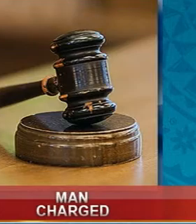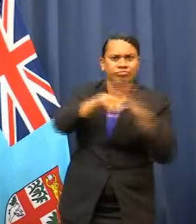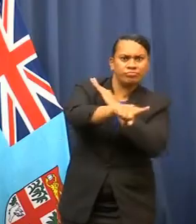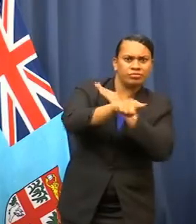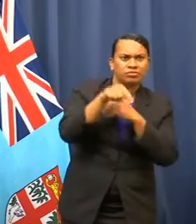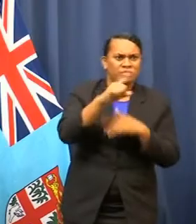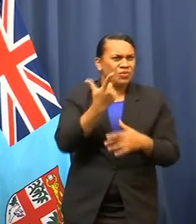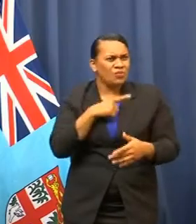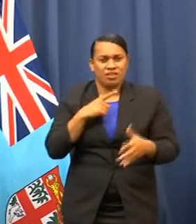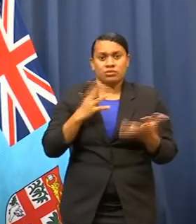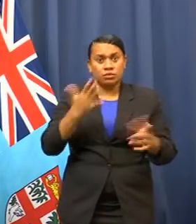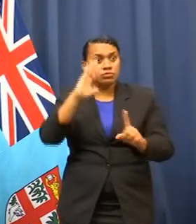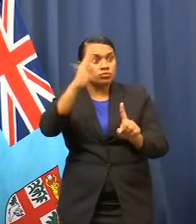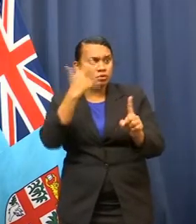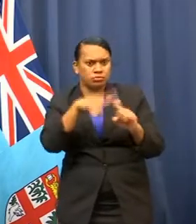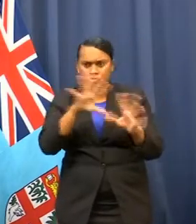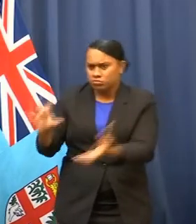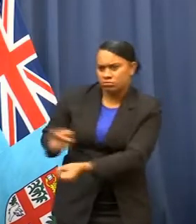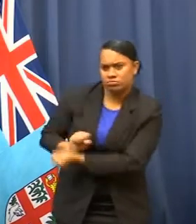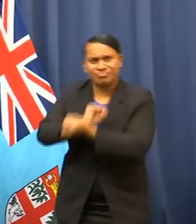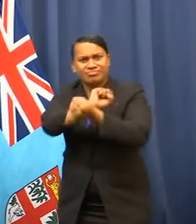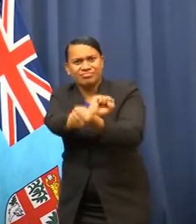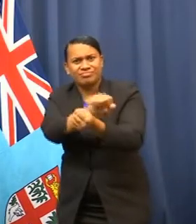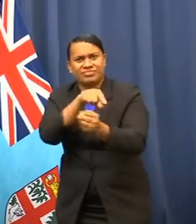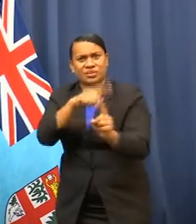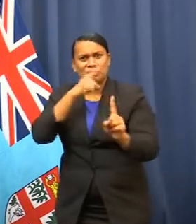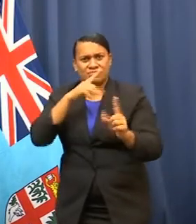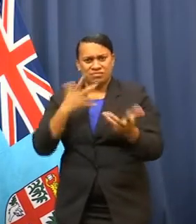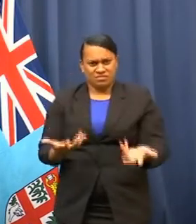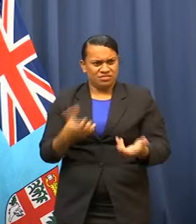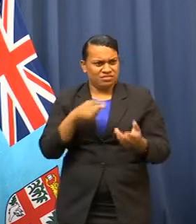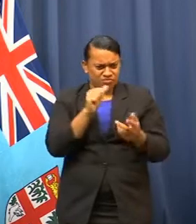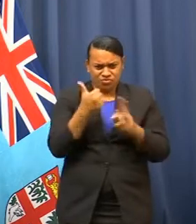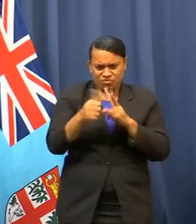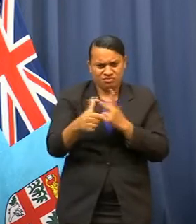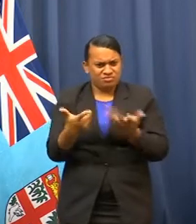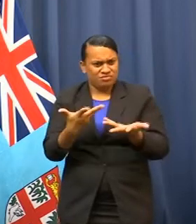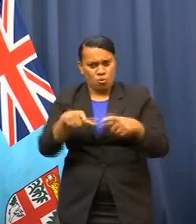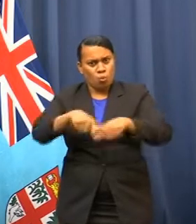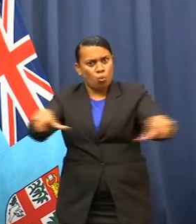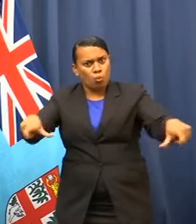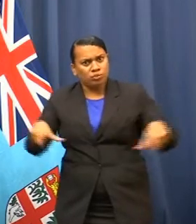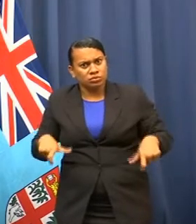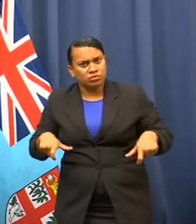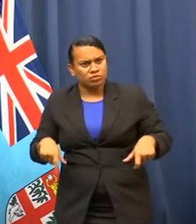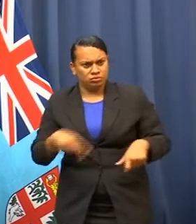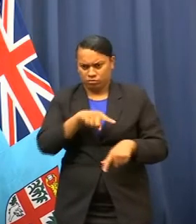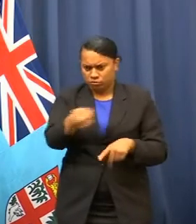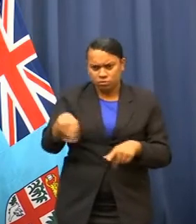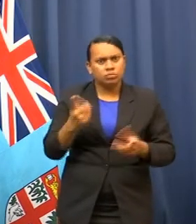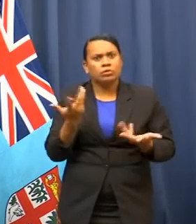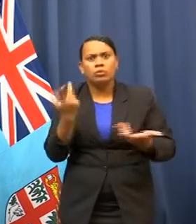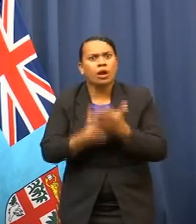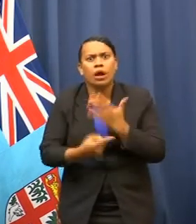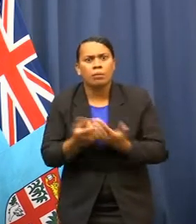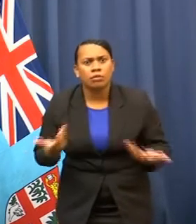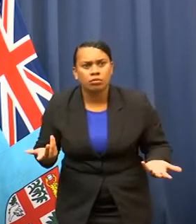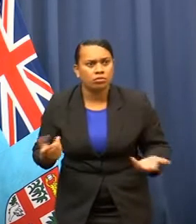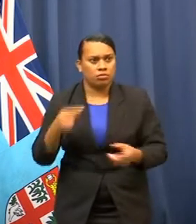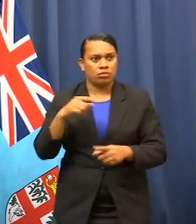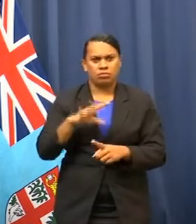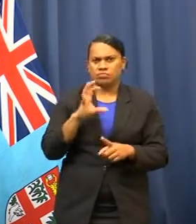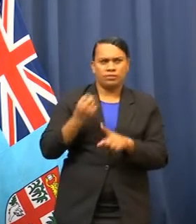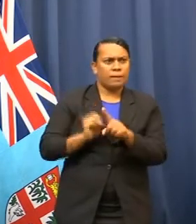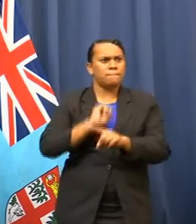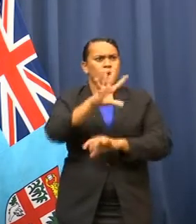obisa, Brigadier General City Beningiliho, ni teuri bagi na takata Kongo, me baka ni mbiu ta na liu ni bonungo e so na itukutuku la staki